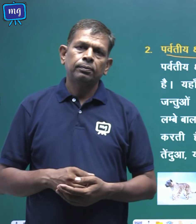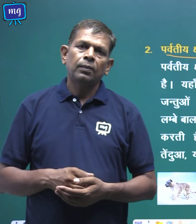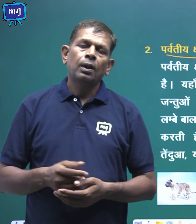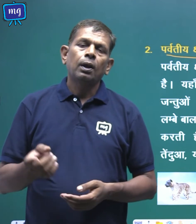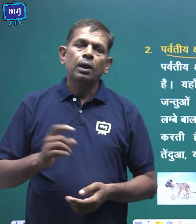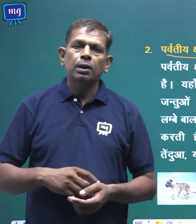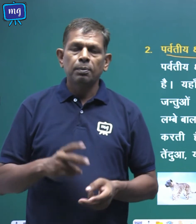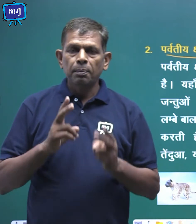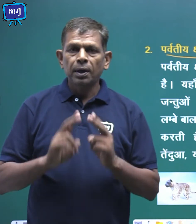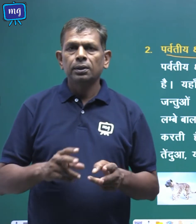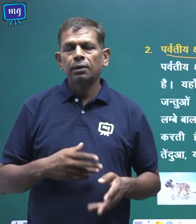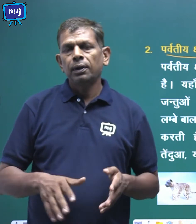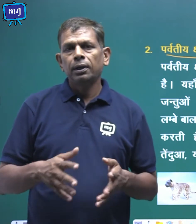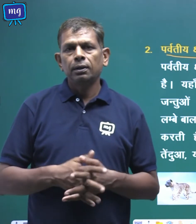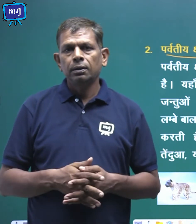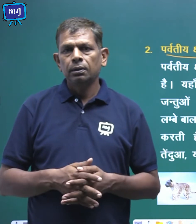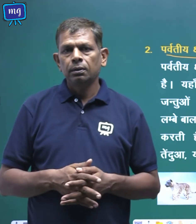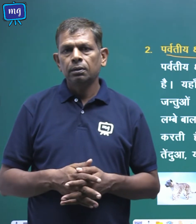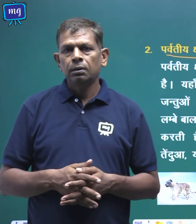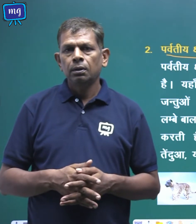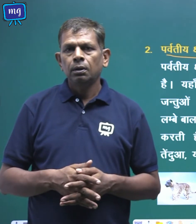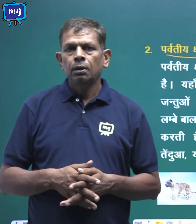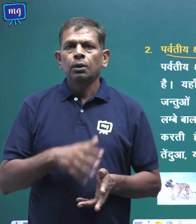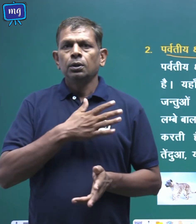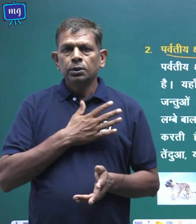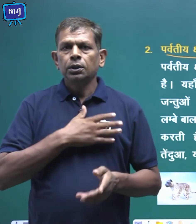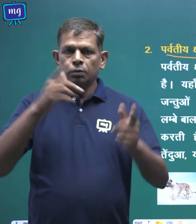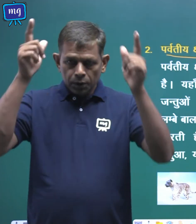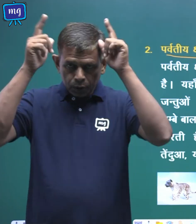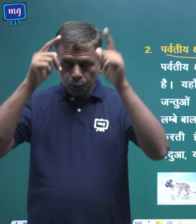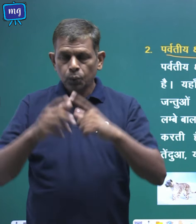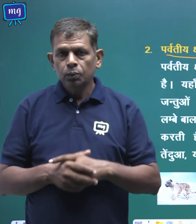इसमें पाए जाने वाले जीव जंतु